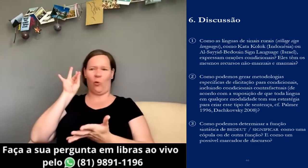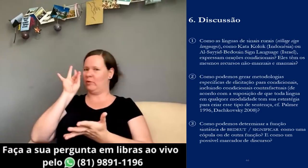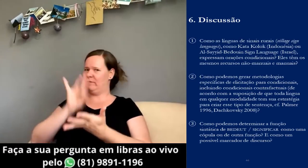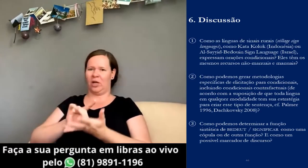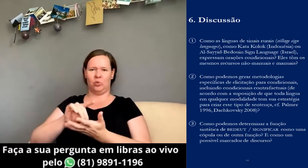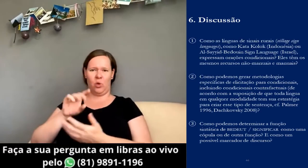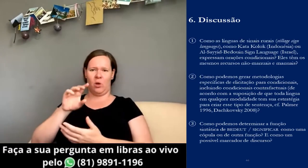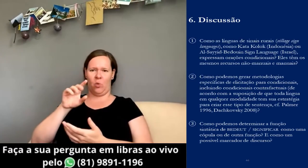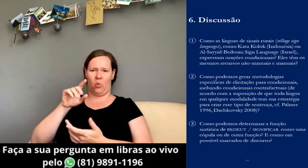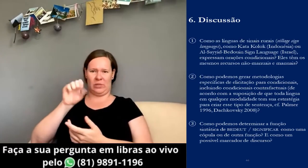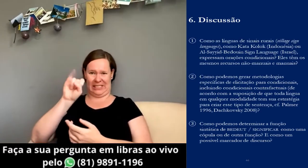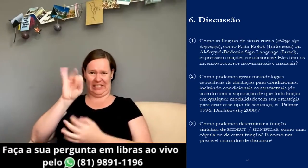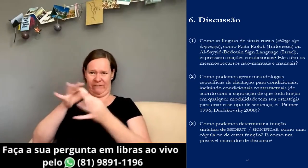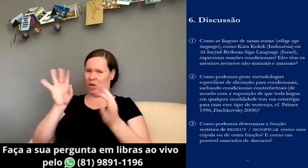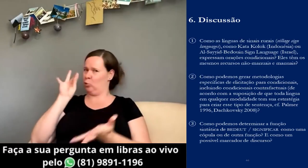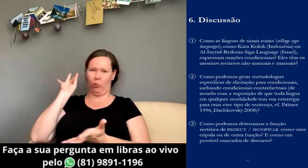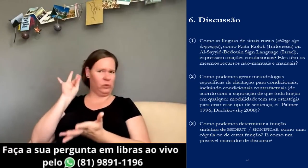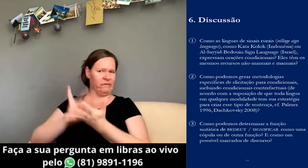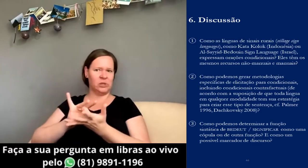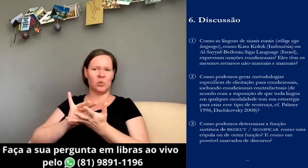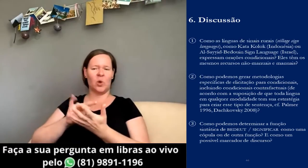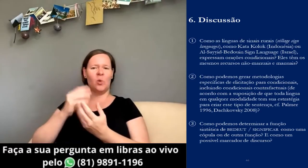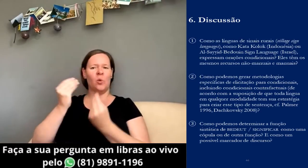condicionais estão codificadas nessas línguas.